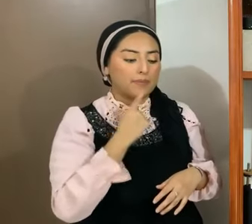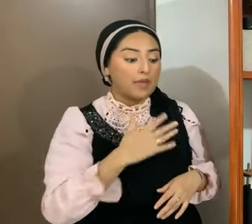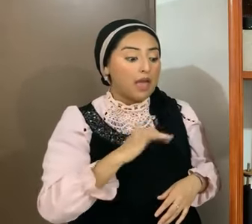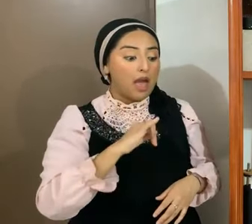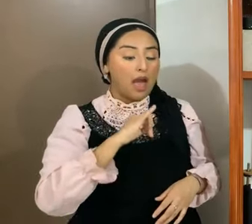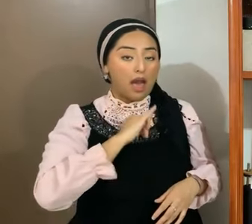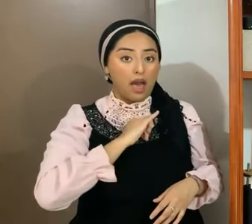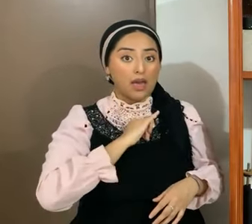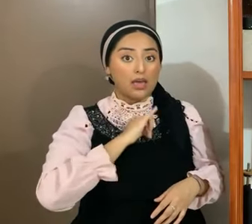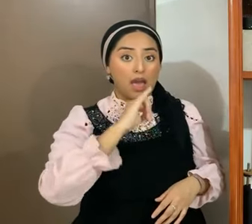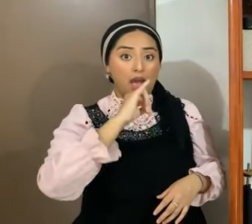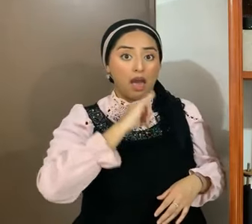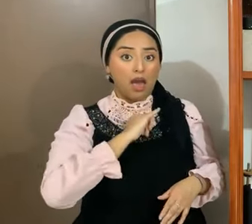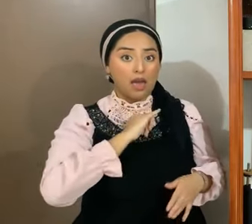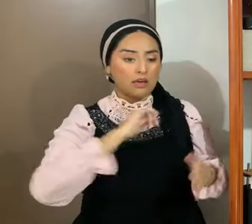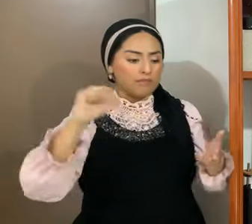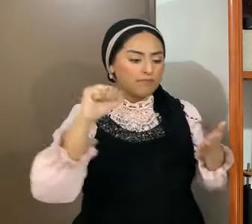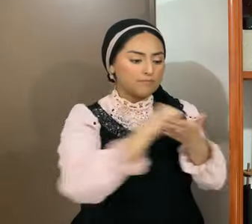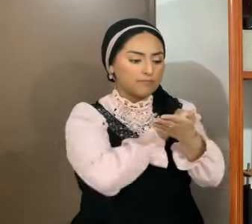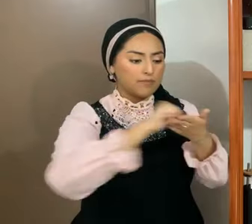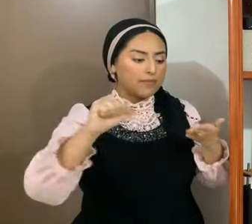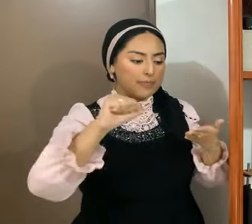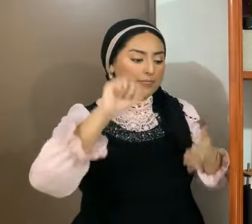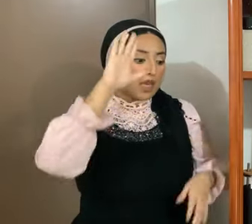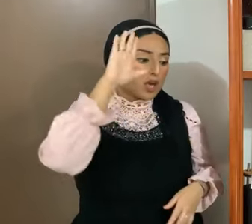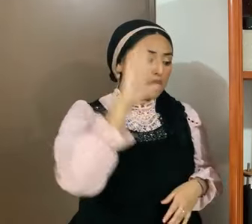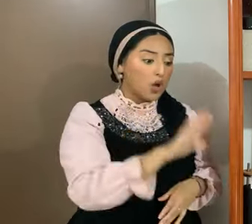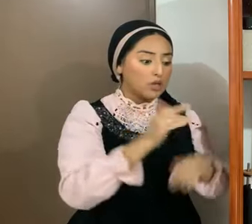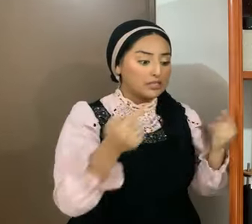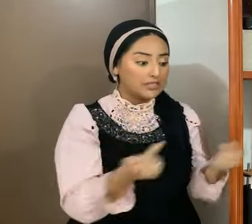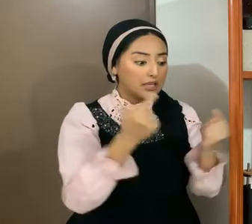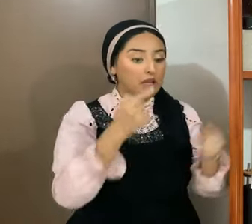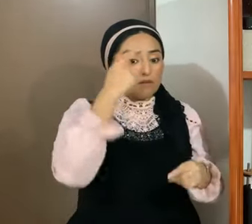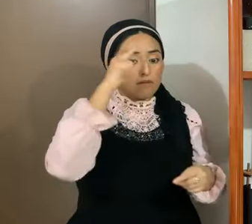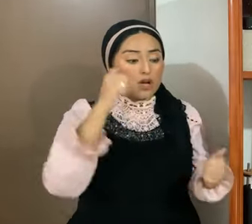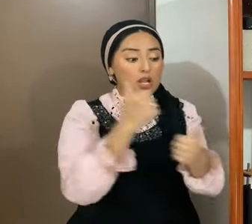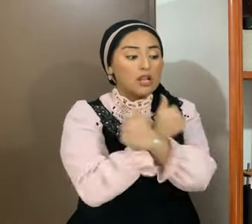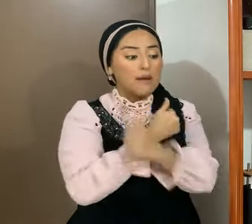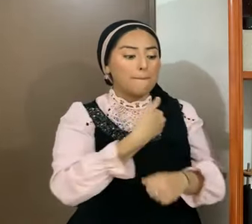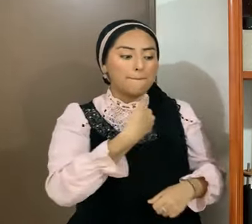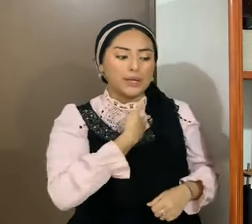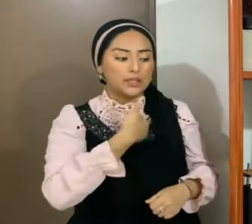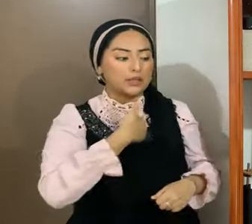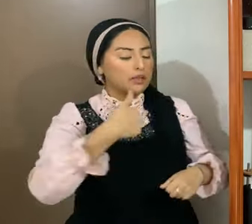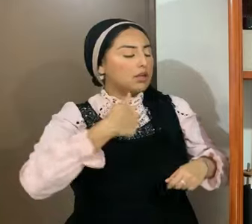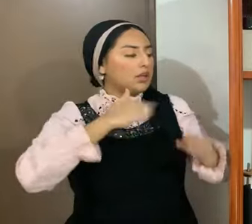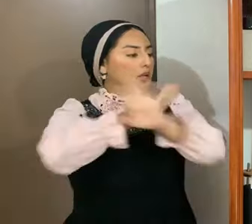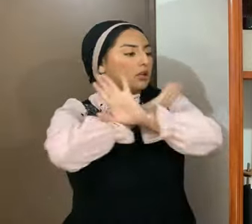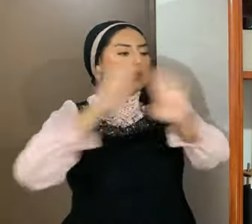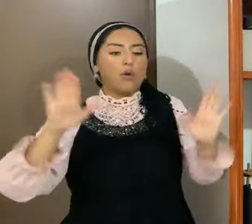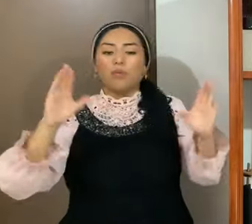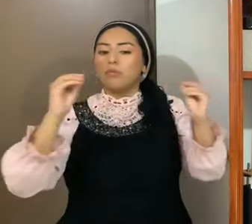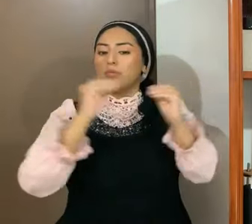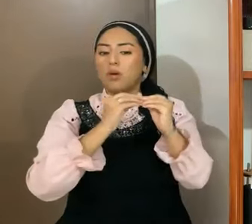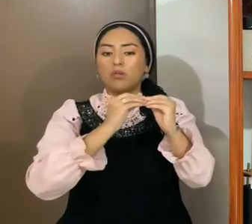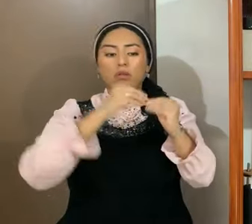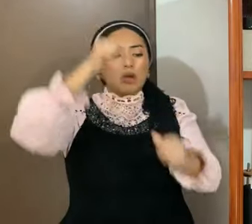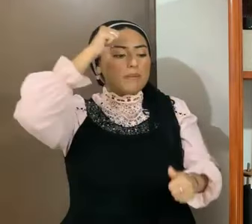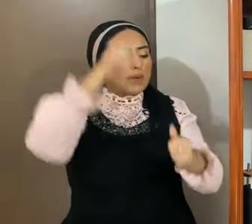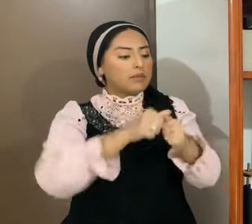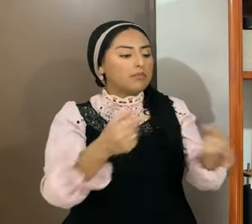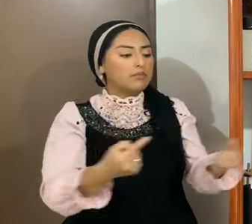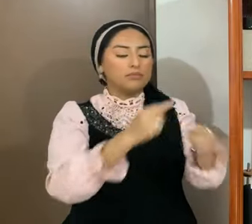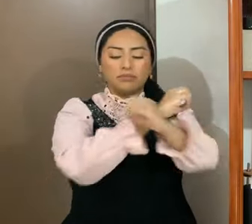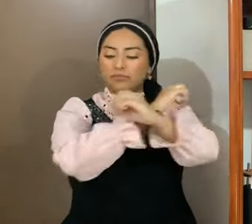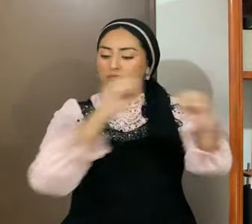vez. Yo soy el que borro tus rebeliones por amor de mí mismo, y no me acordaré de tus pecados.